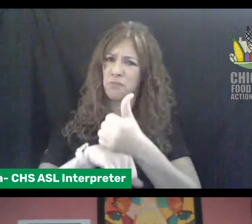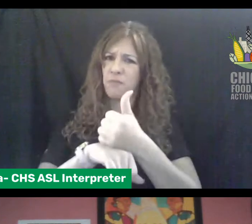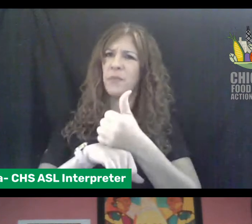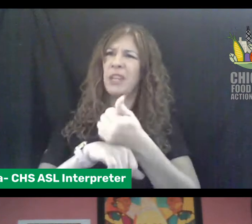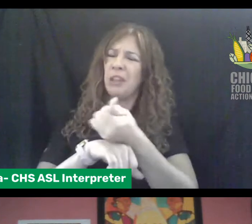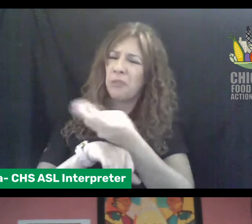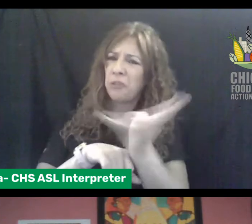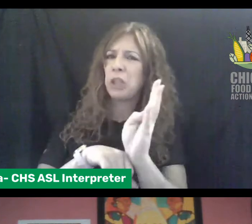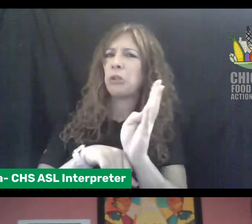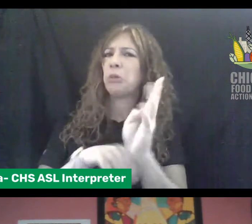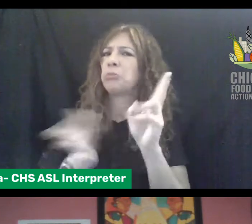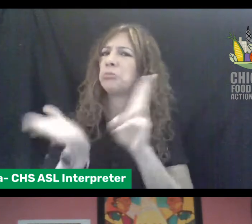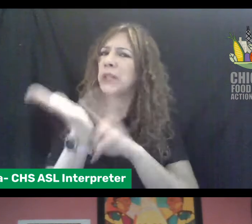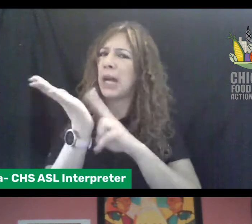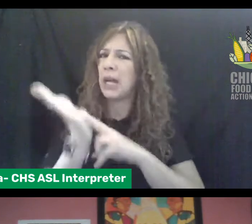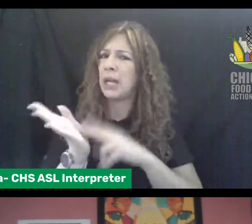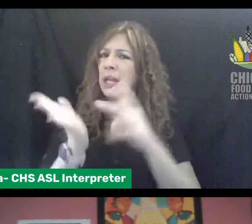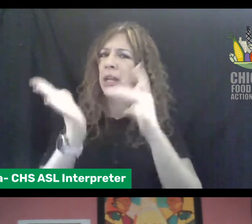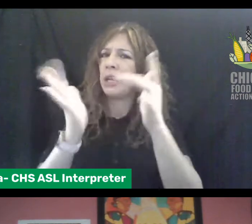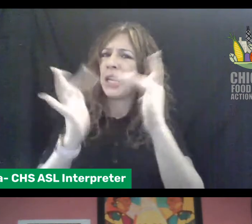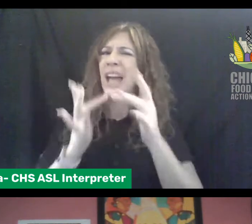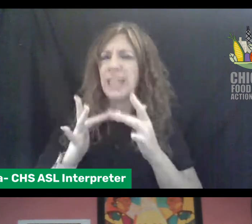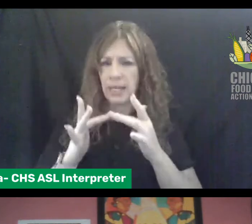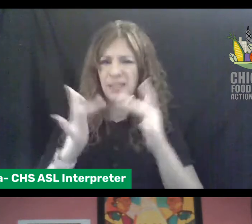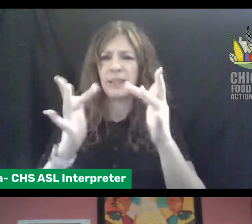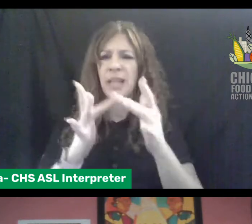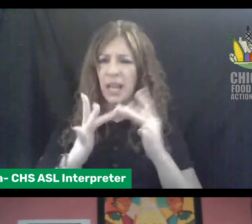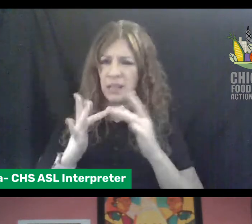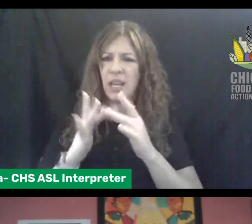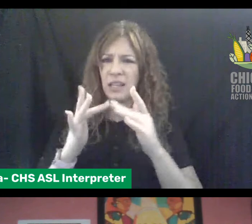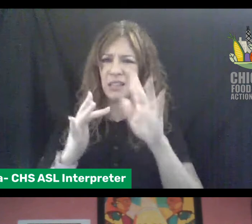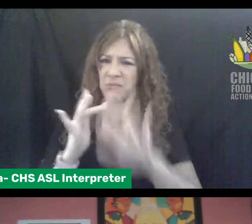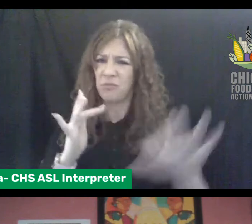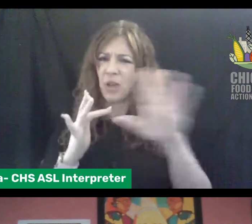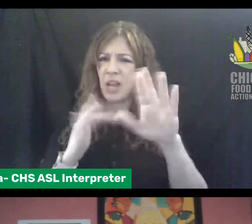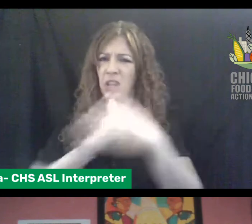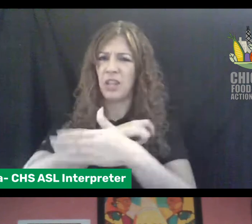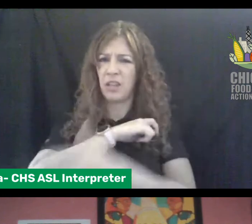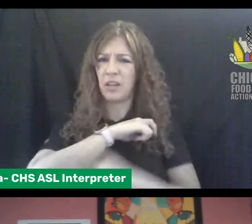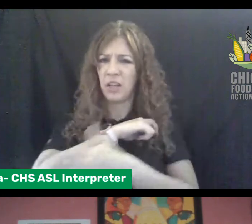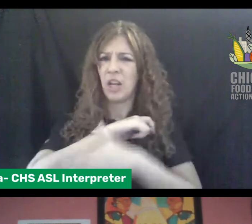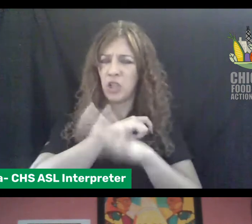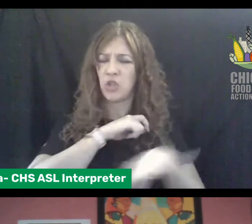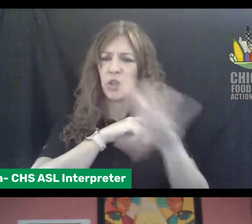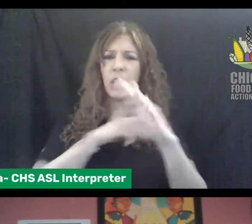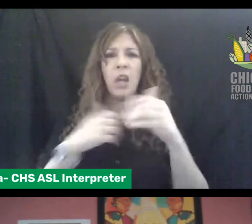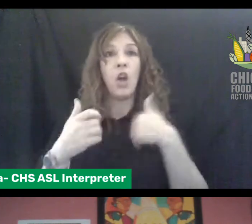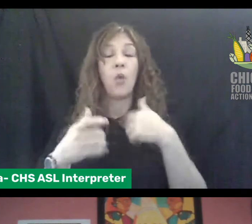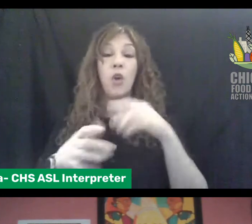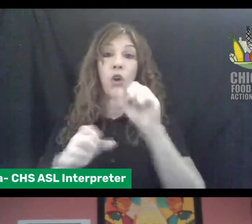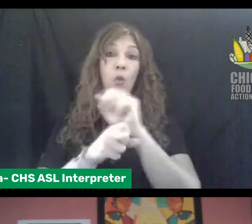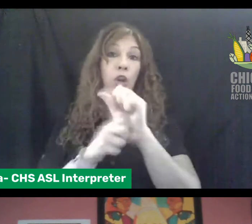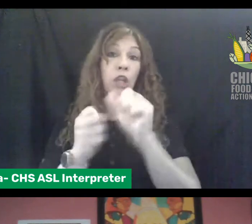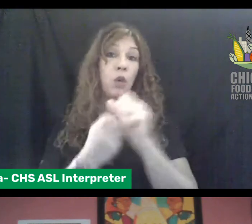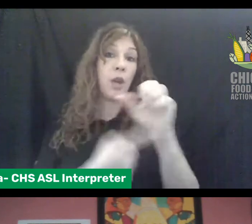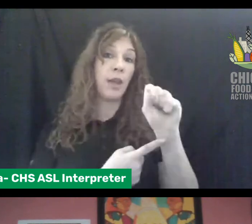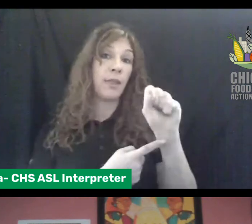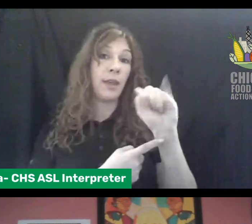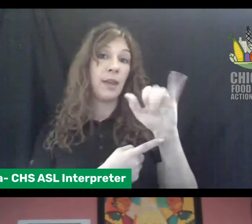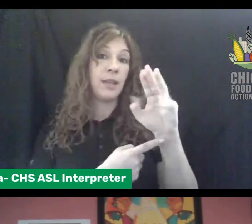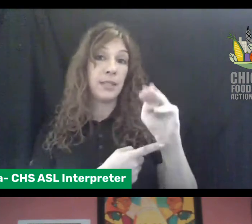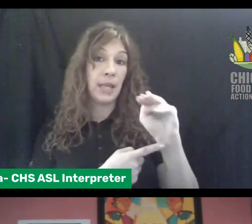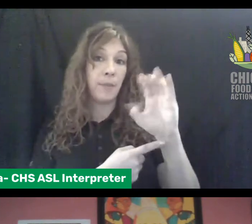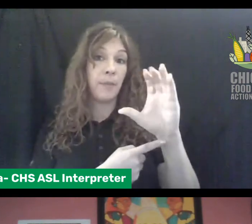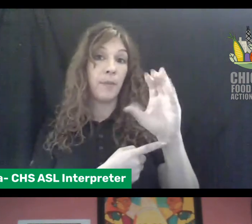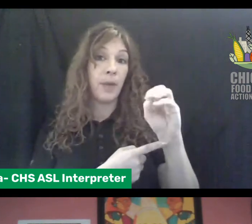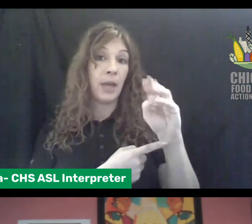contactos, incluyendo a nivel nacional. Estamos trabajando con Seed Commons, que es una non-for-profit